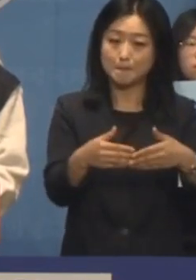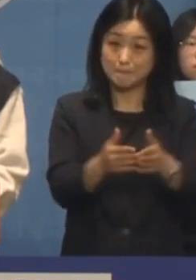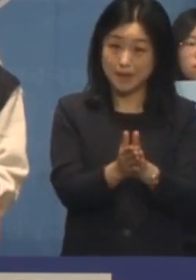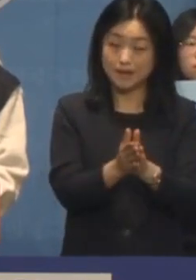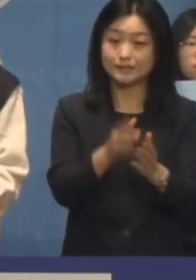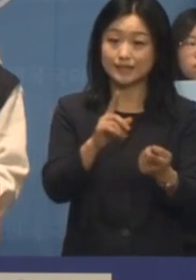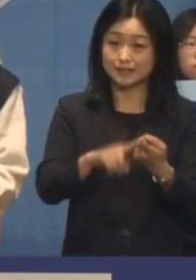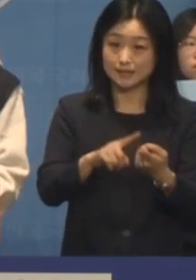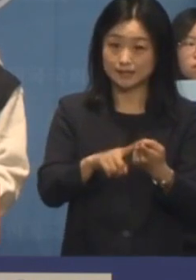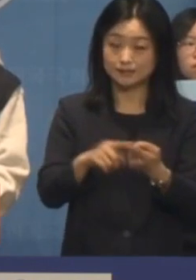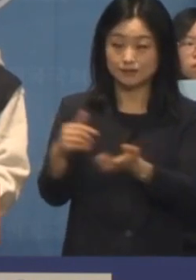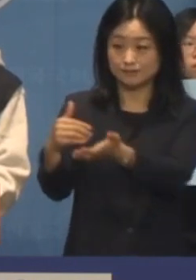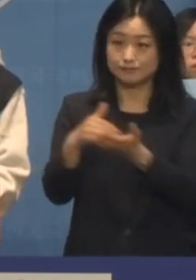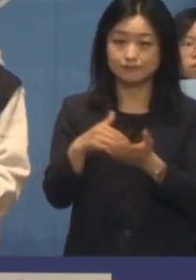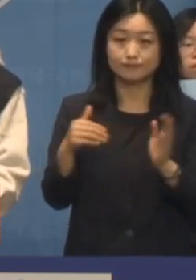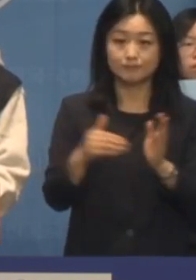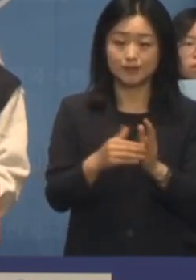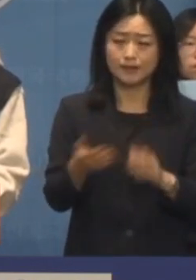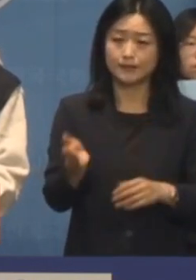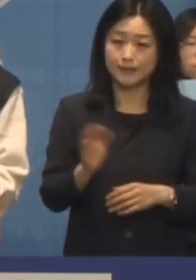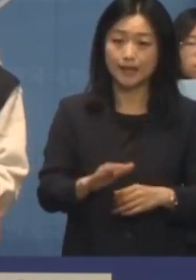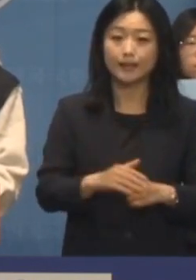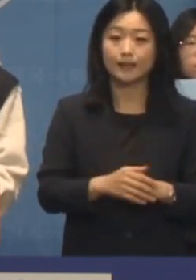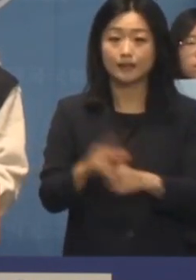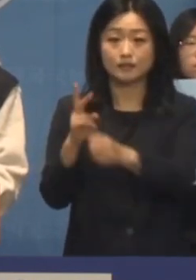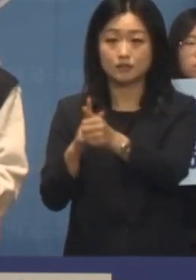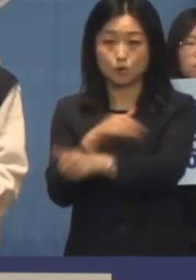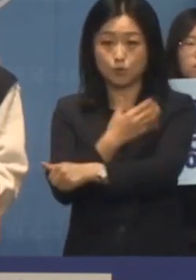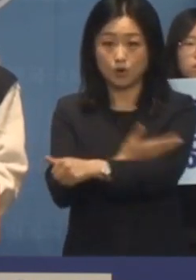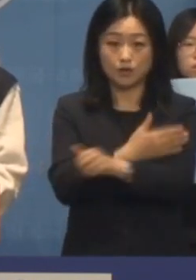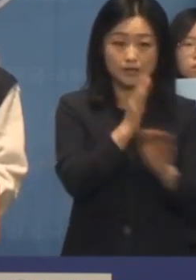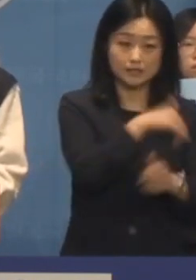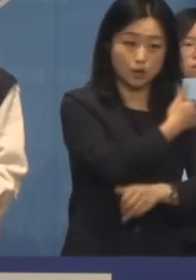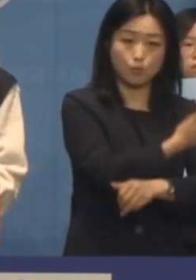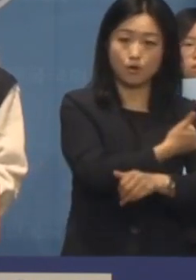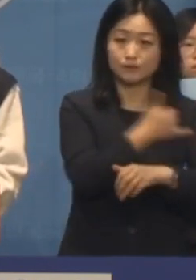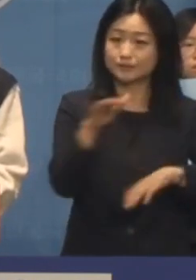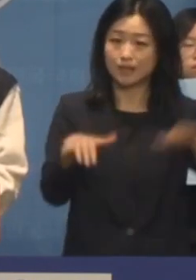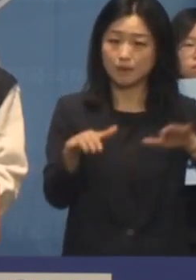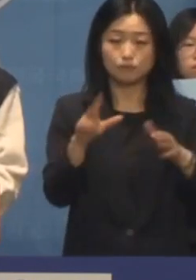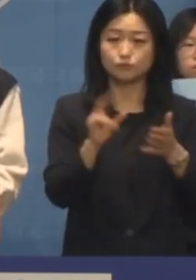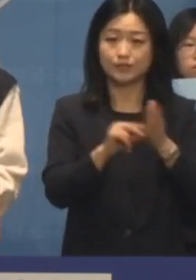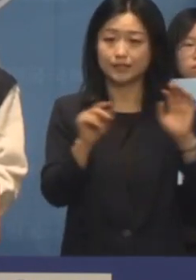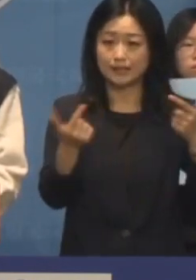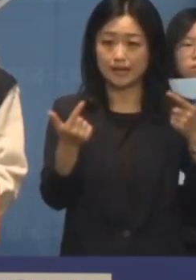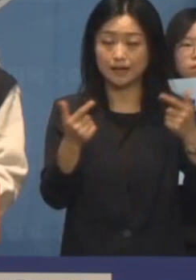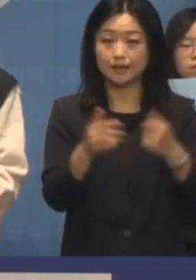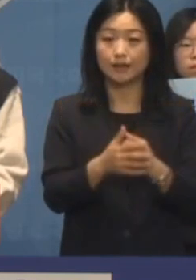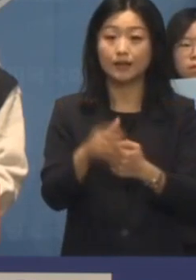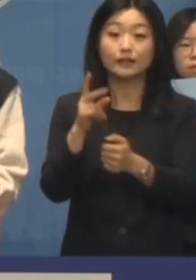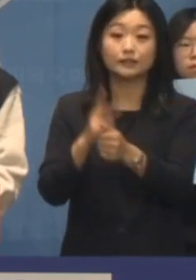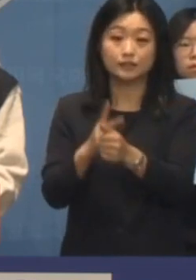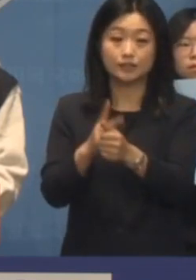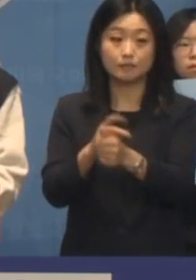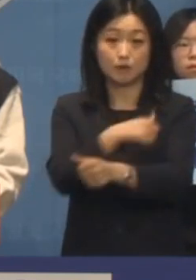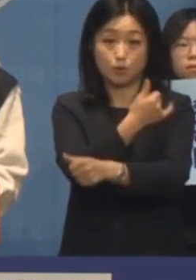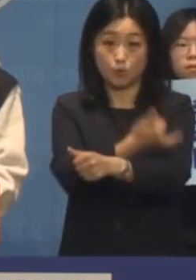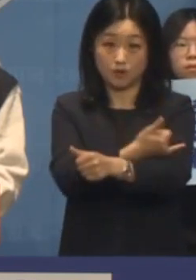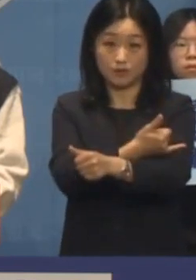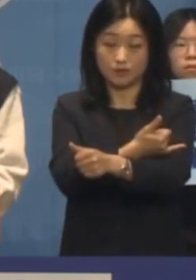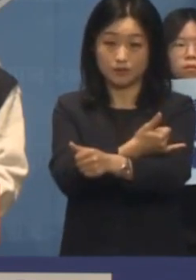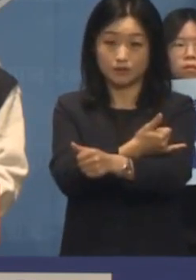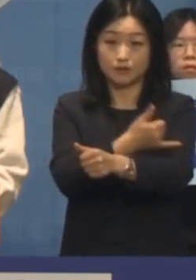있다. 그러나 교권과 학생인권을 대체하는 것이 아니다. 교사를 고통받게 하는 것은 교실 안의 모든 문제를 교사에게 책임지라고